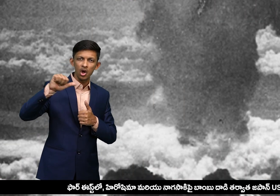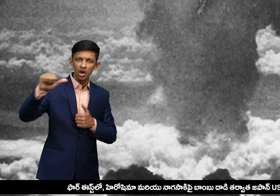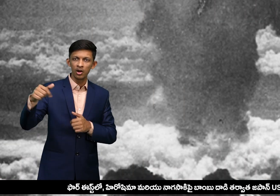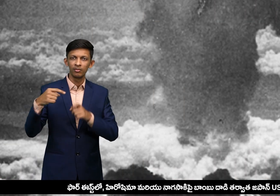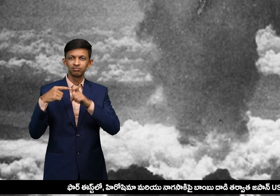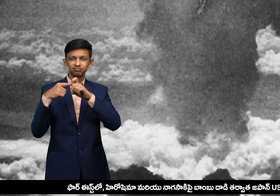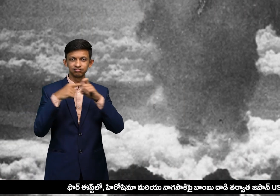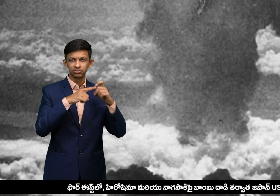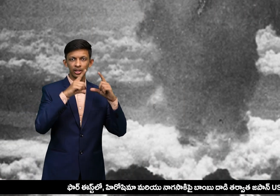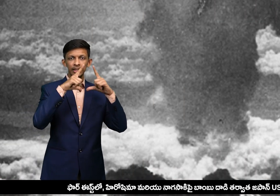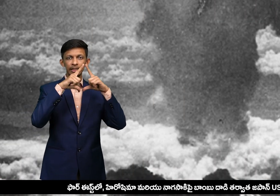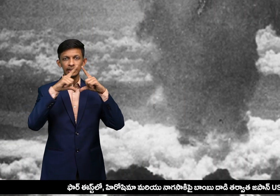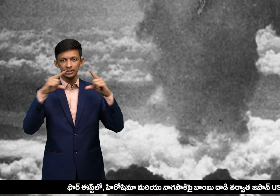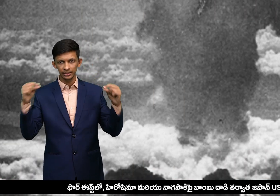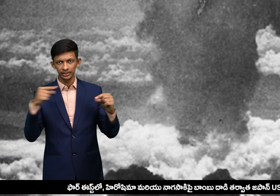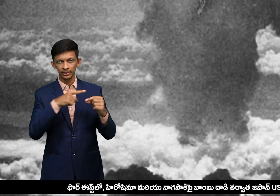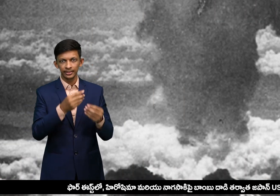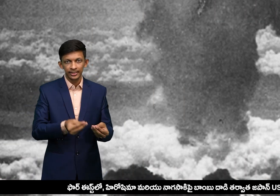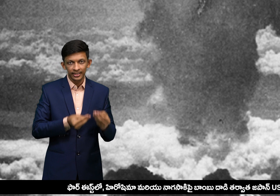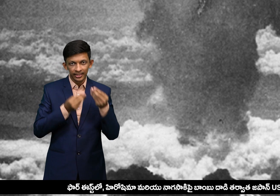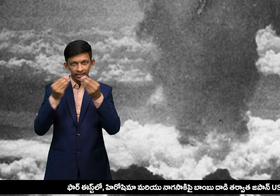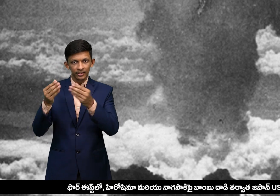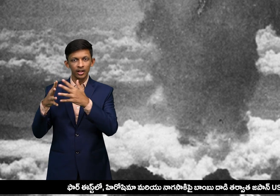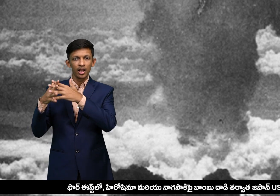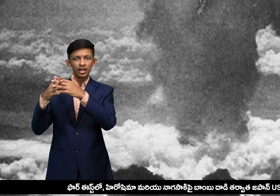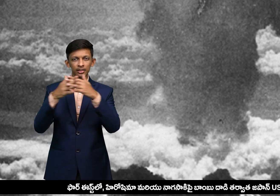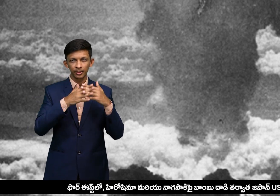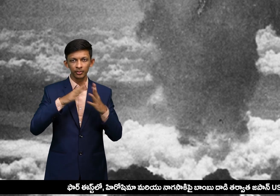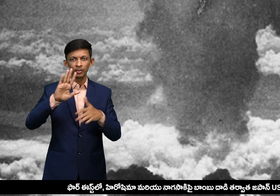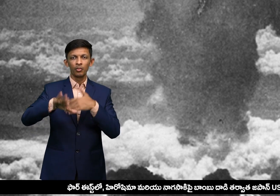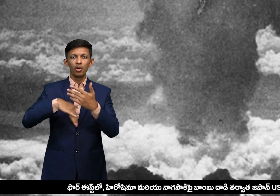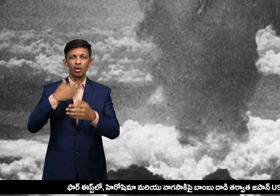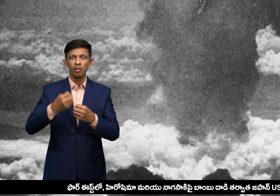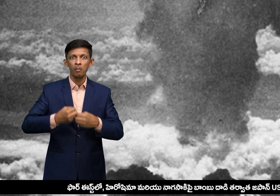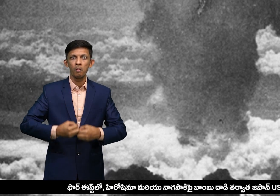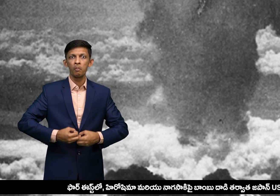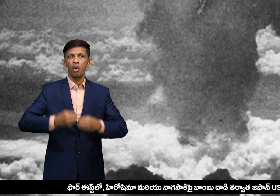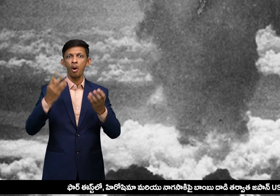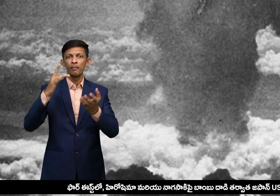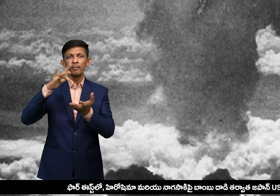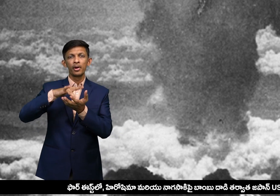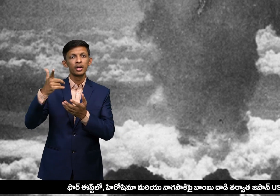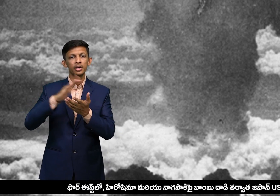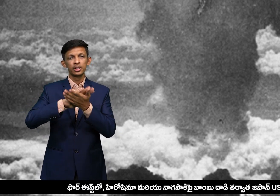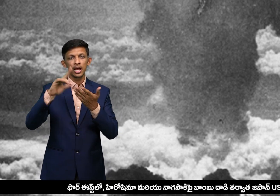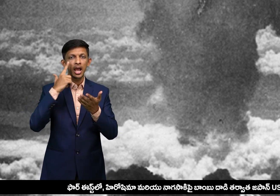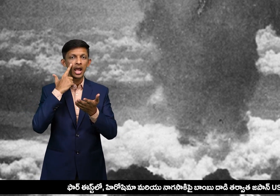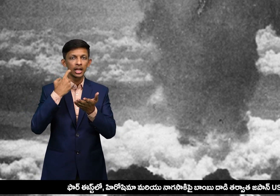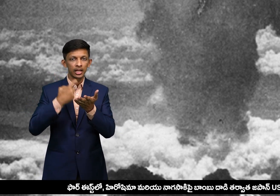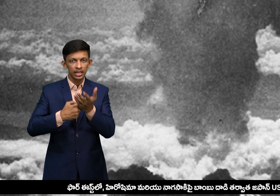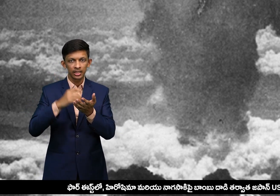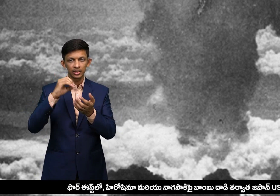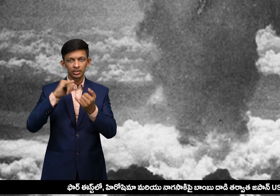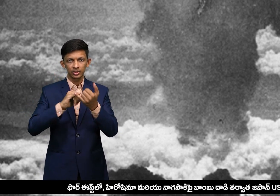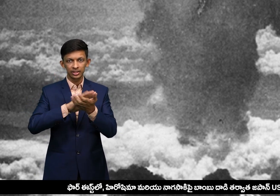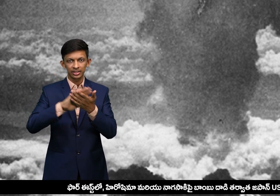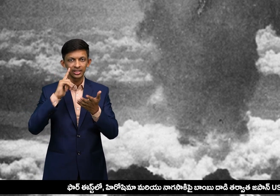ఫార్ ఈస్ట్లో హిరోషిమా మరియు నాగసాకిపై బాంబు దాడి తరువాత జపాన్ యుఎస్ఏకి లొంగిపోయింది.